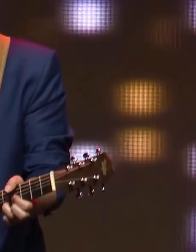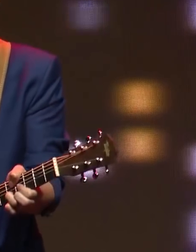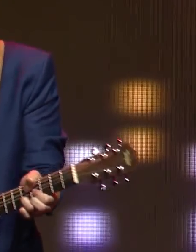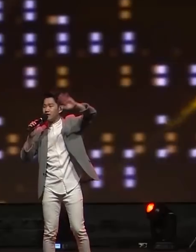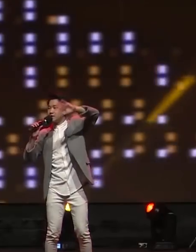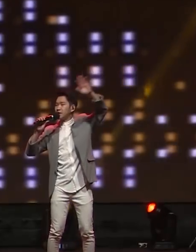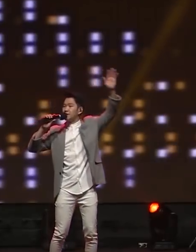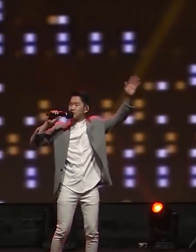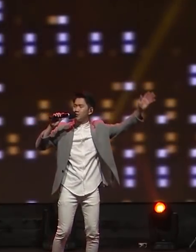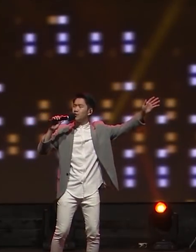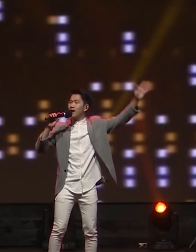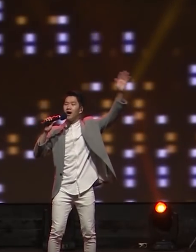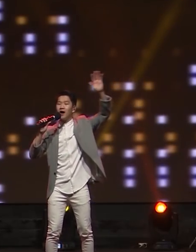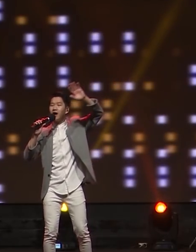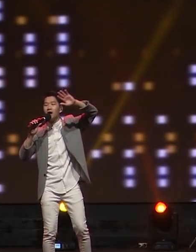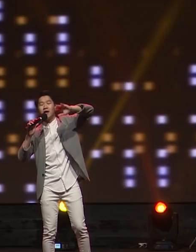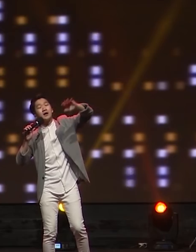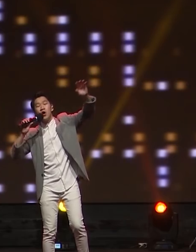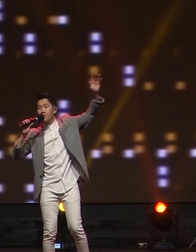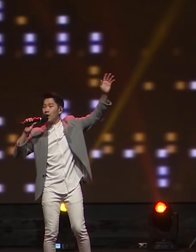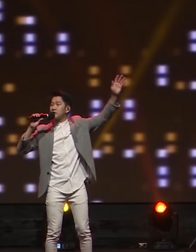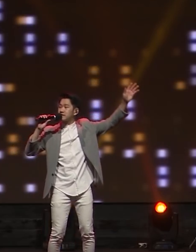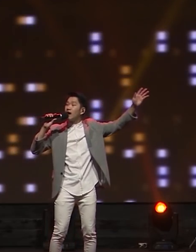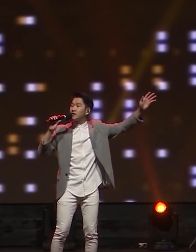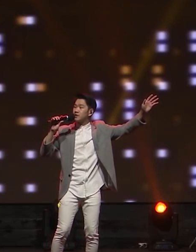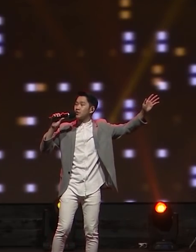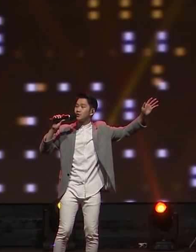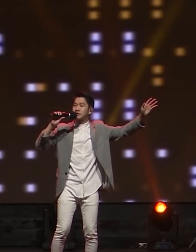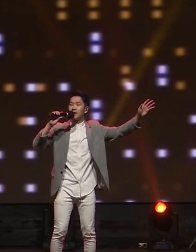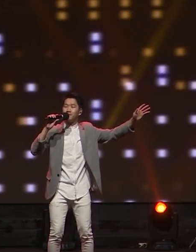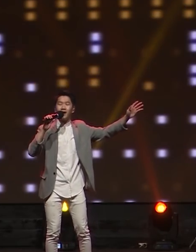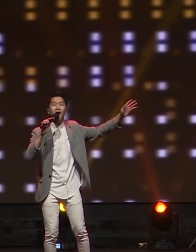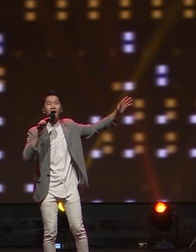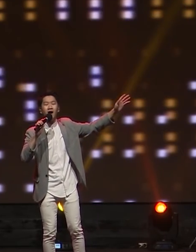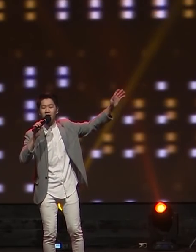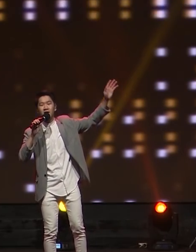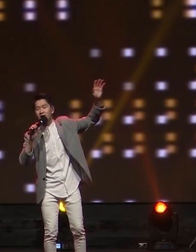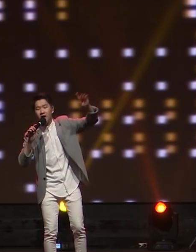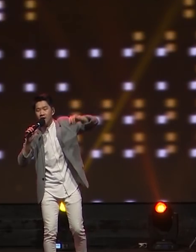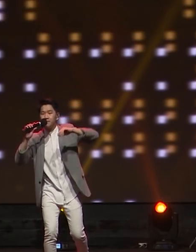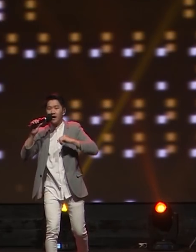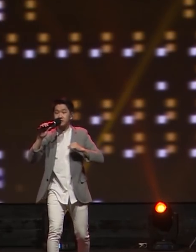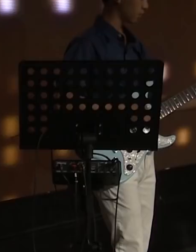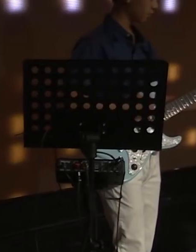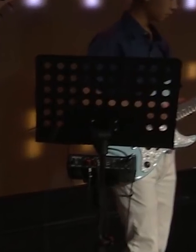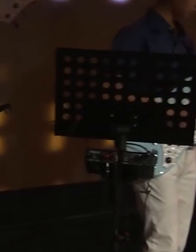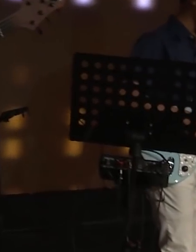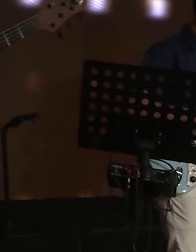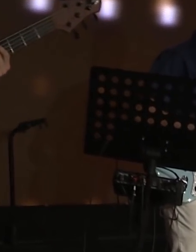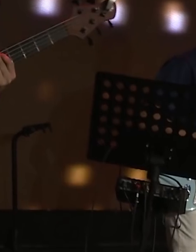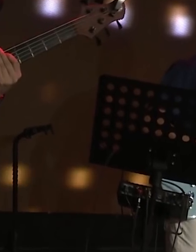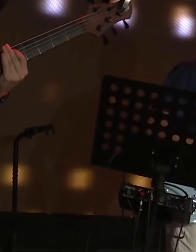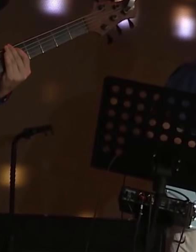Sebab Tuhan itu baik, bahwasanya Tuhan selamanya. Biar segala